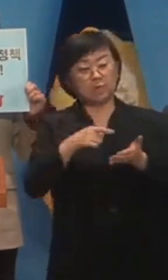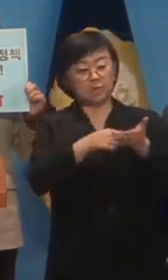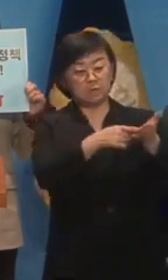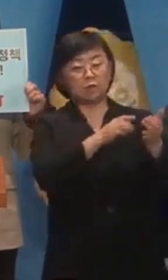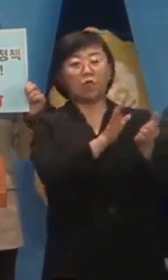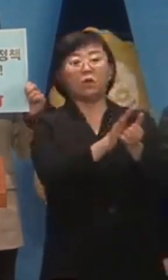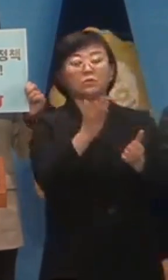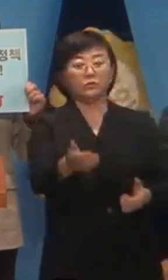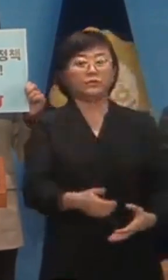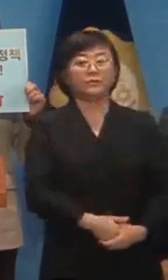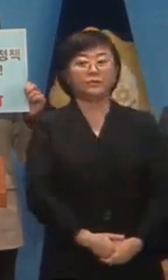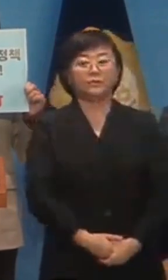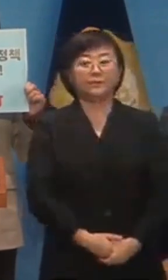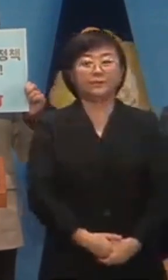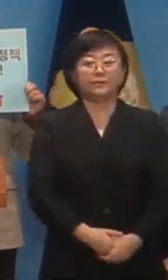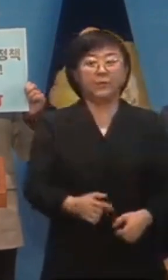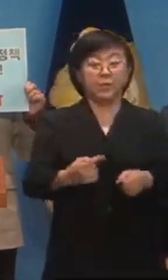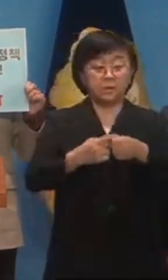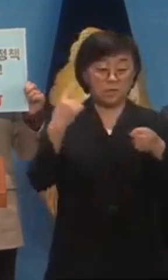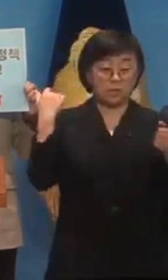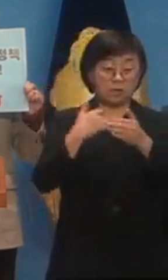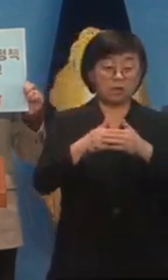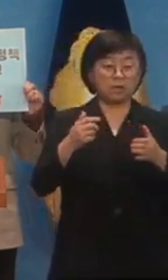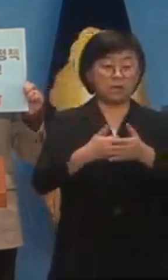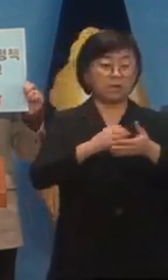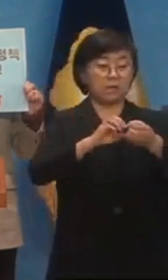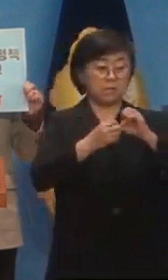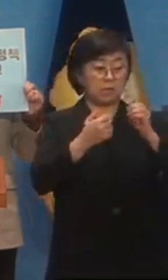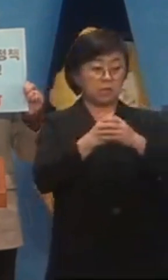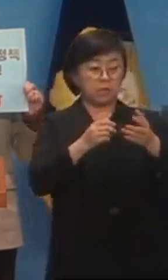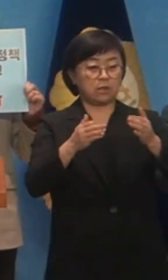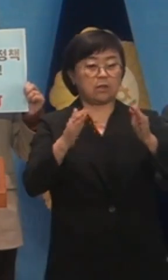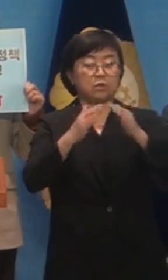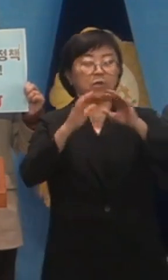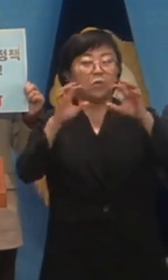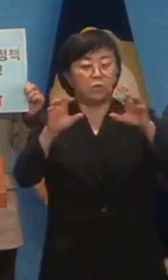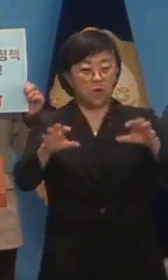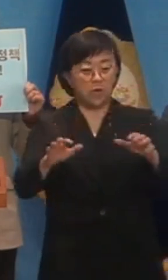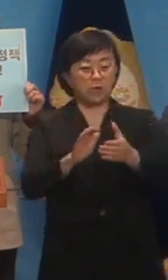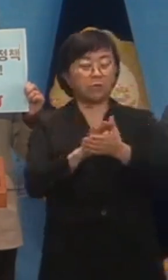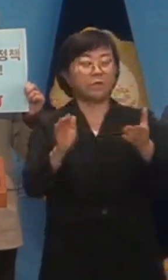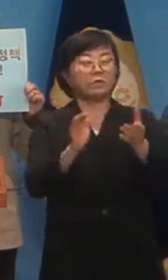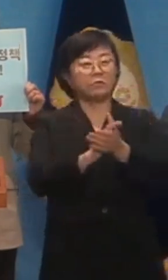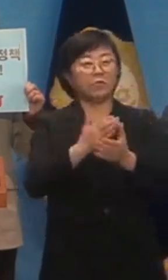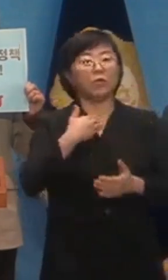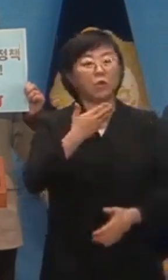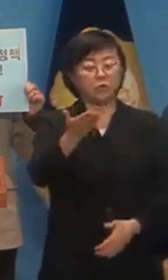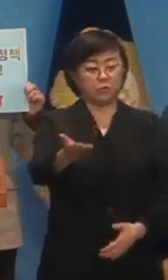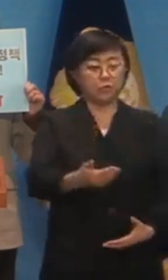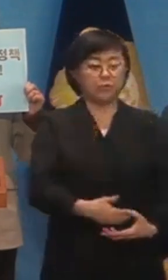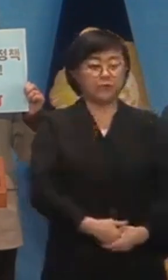신청을 도왔습니다. 작년에는 제조업에 다니는 동네 친구에게도 소개해 줬습니다.